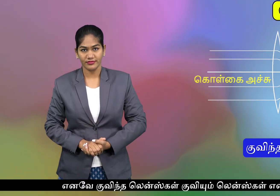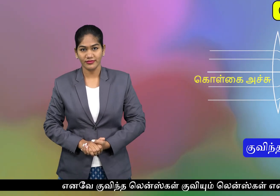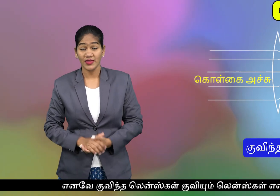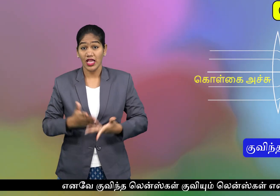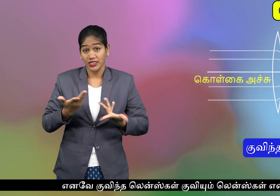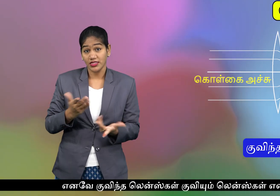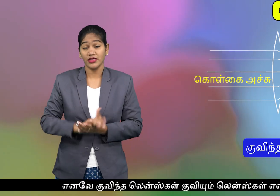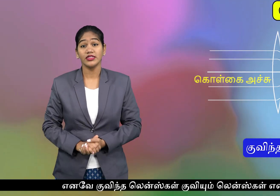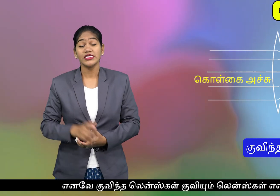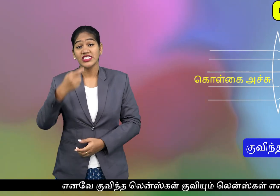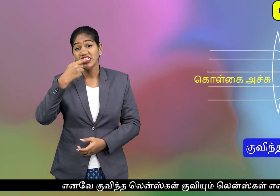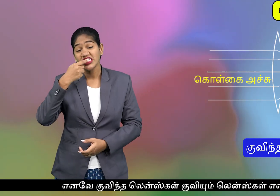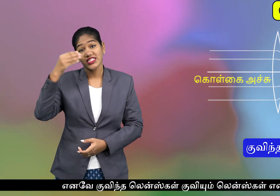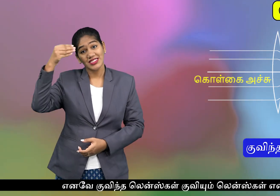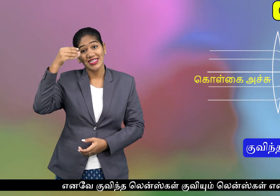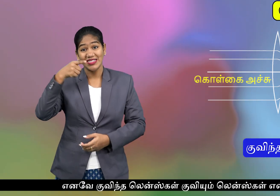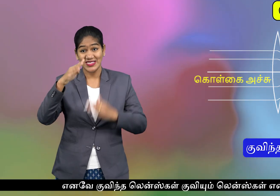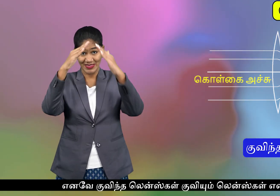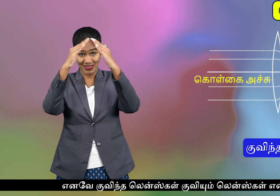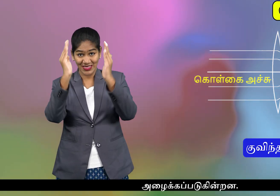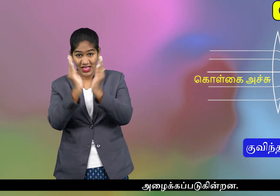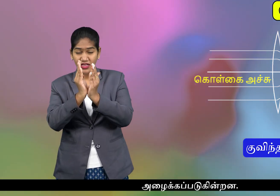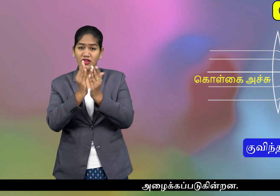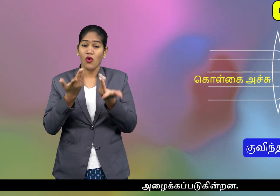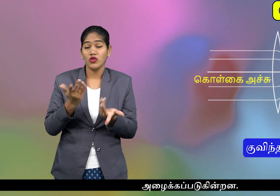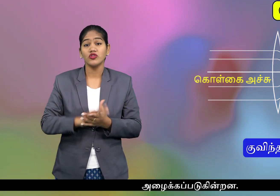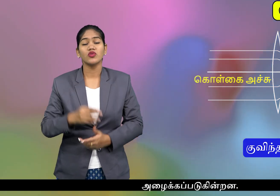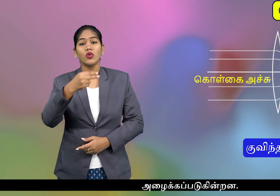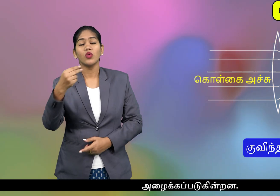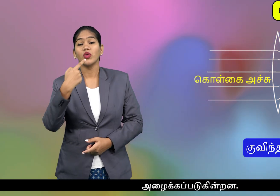எனவே குவிவு வில்லைகள் குவியும் வில்லைகள் என்று அழைக்கப்படுகின்றன.